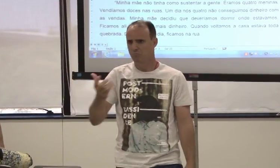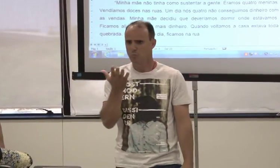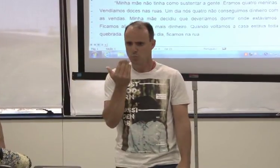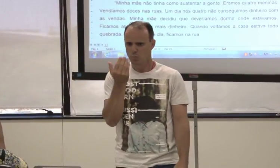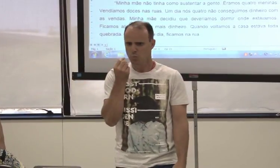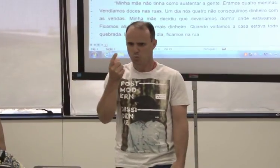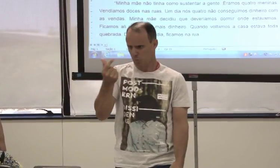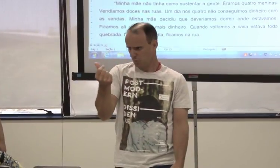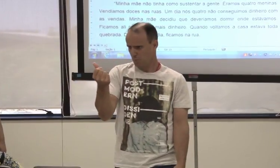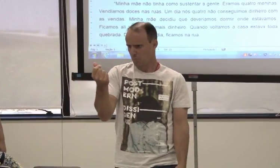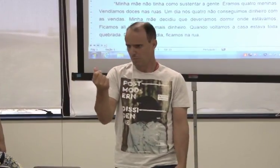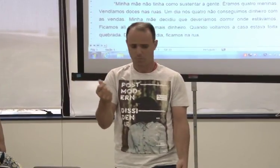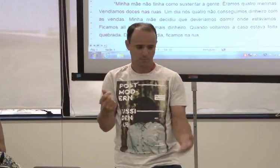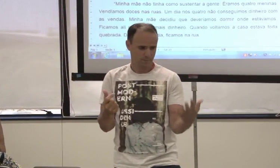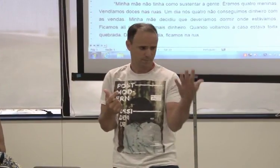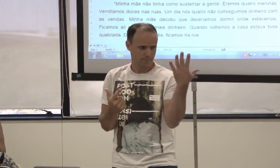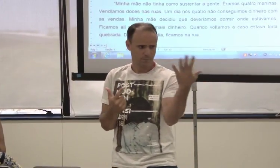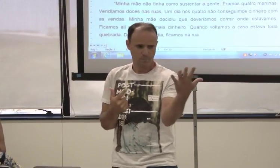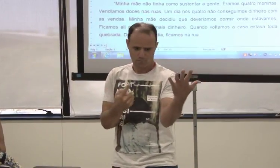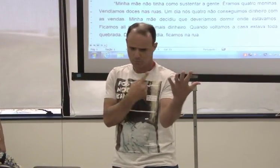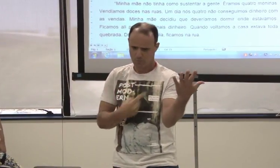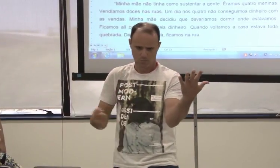Éramos 4 meninas.